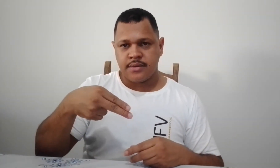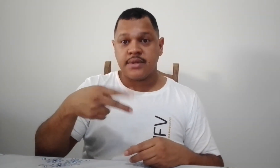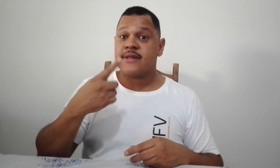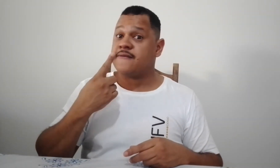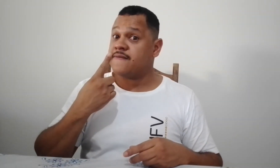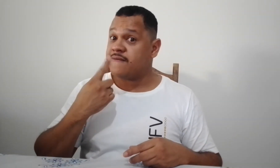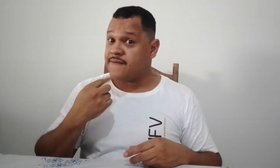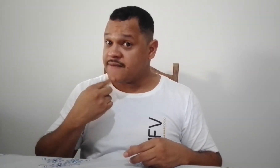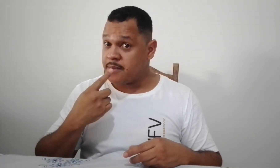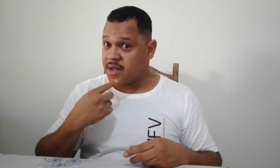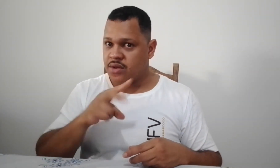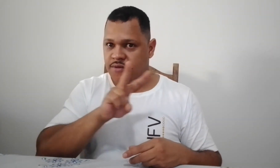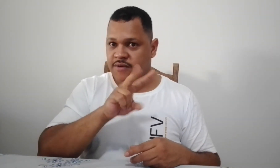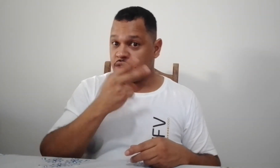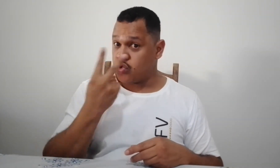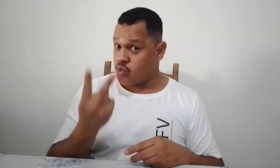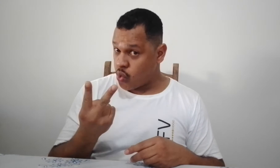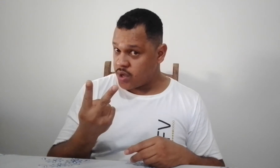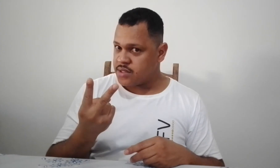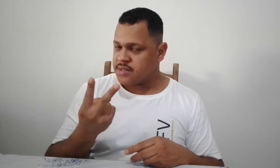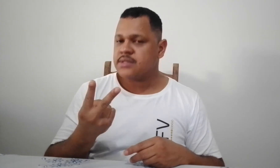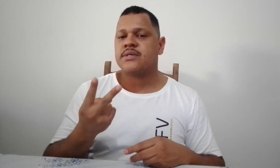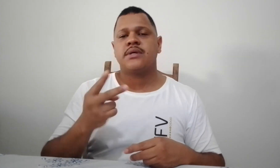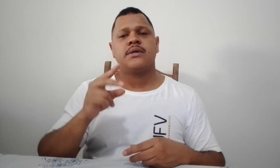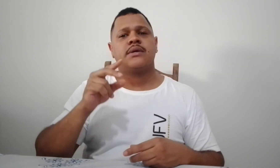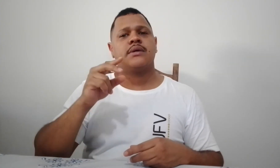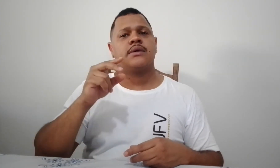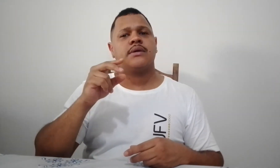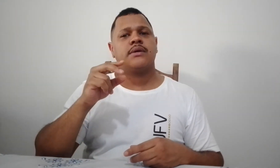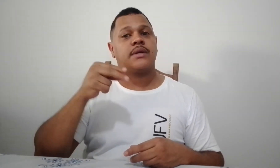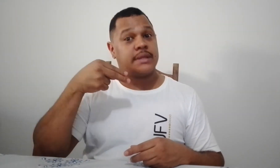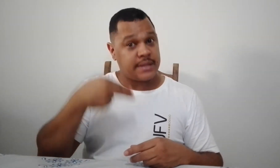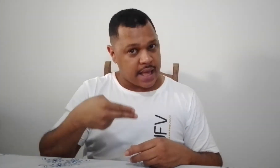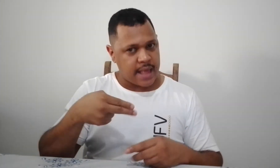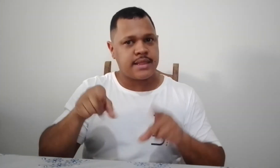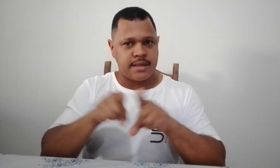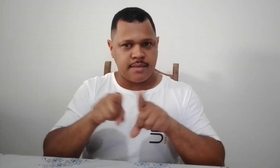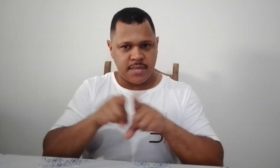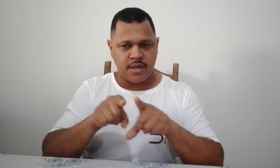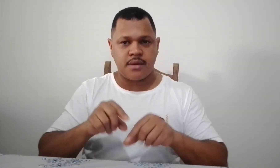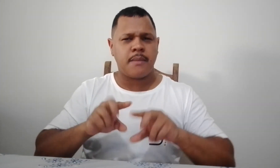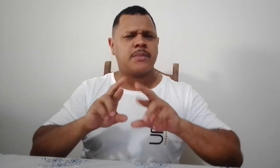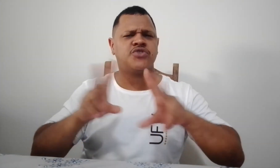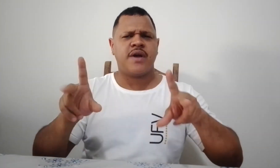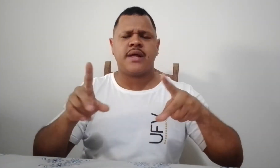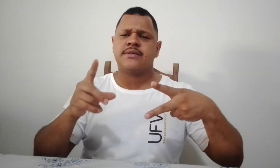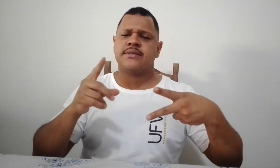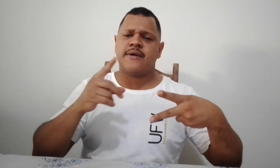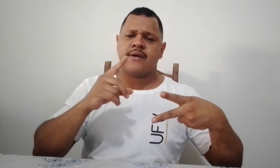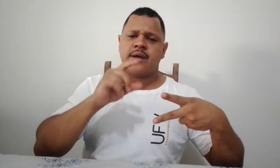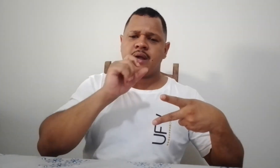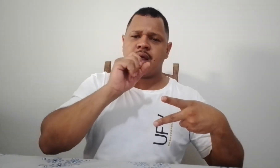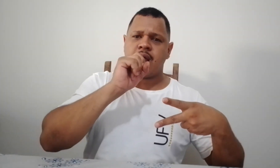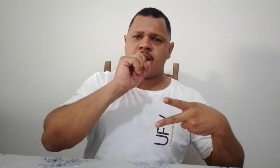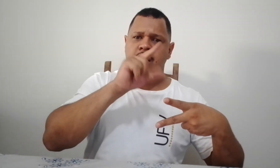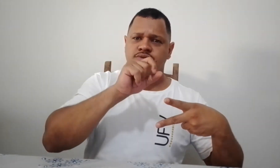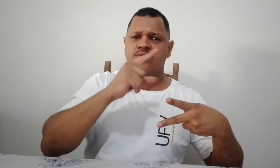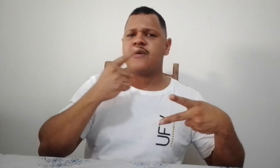vermelho, V2, que possui um ângulo de fase θ. A diferença entre θ e beta é